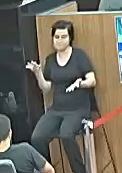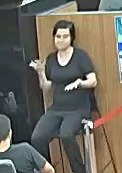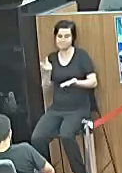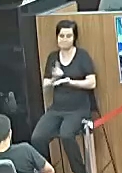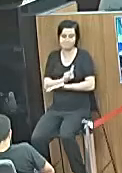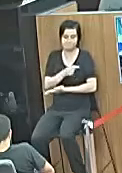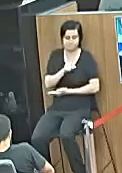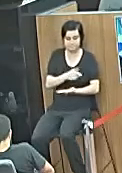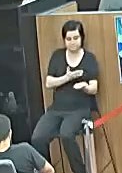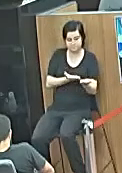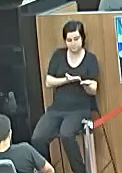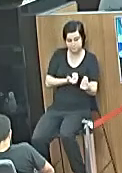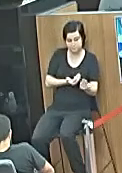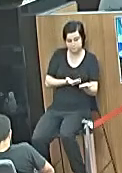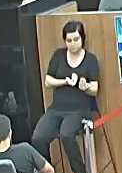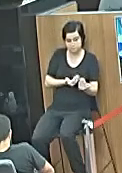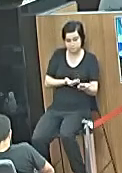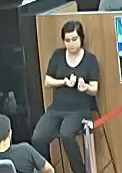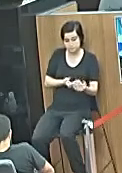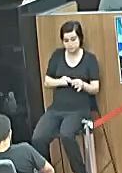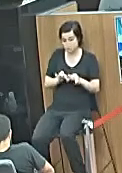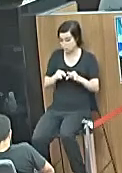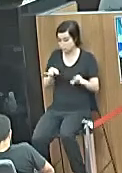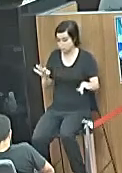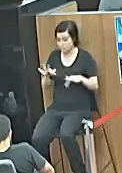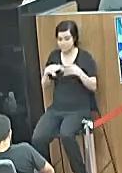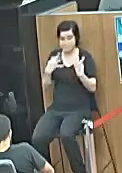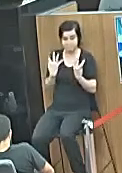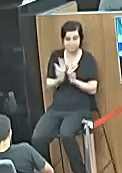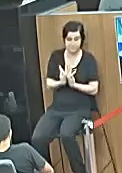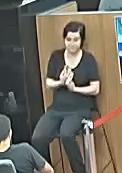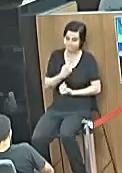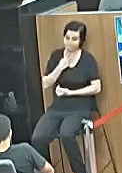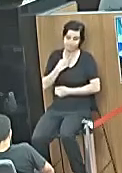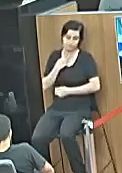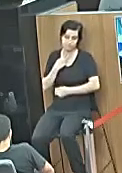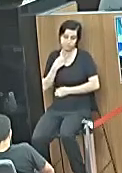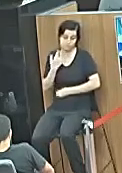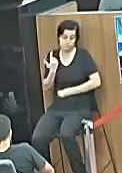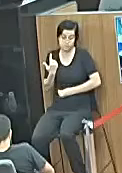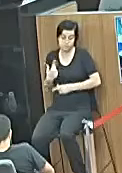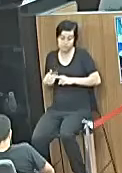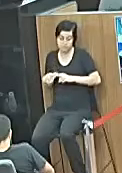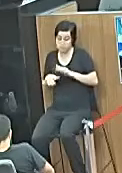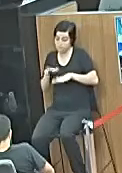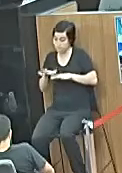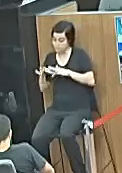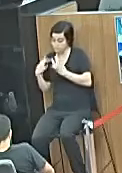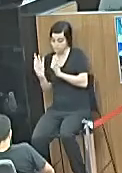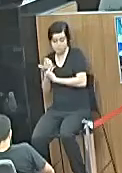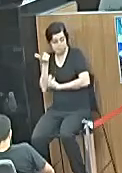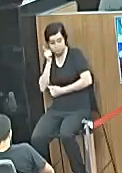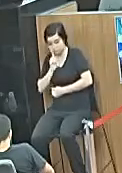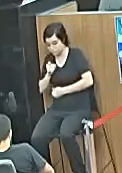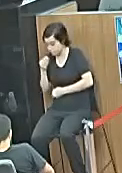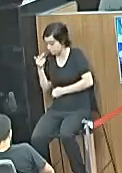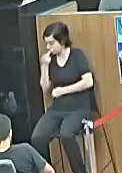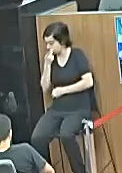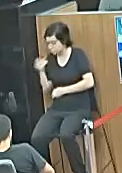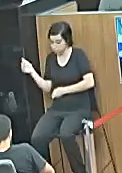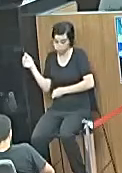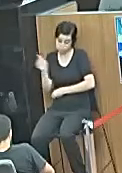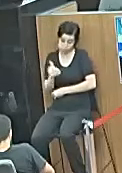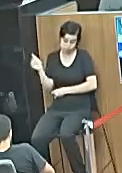que o adolescente comprou uma medida todo distante da sua família não é que muitas vezes não têm o recurso pra poder visitar e e